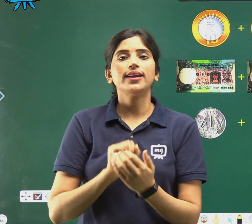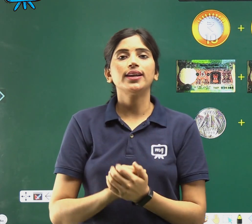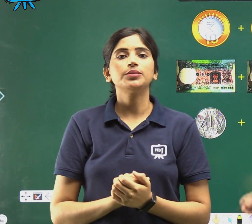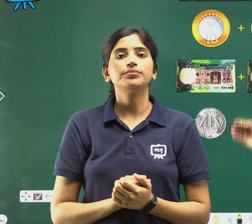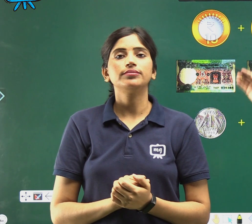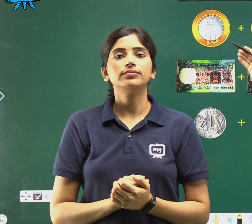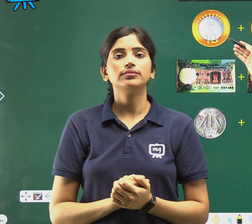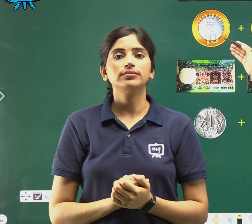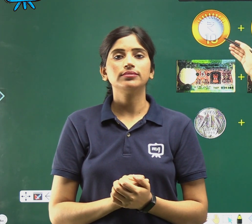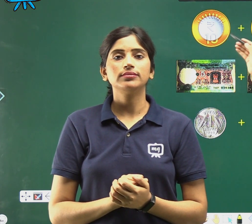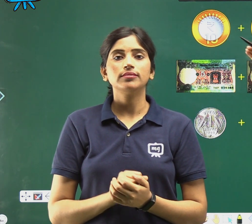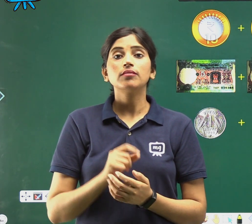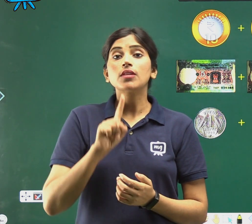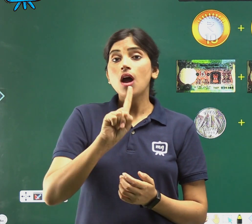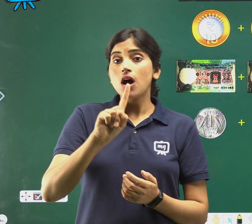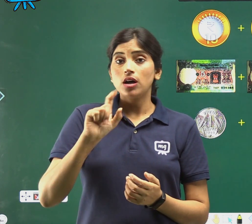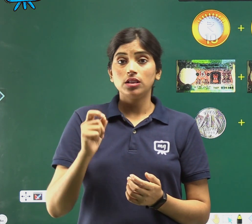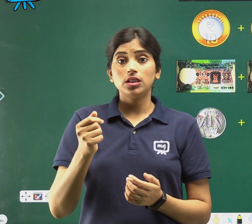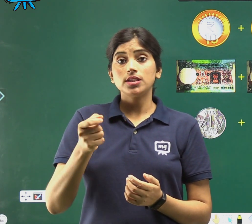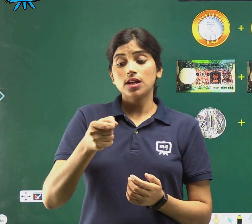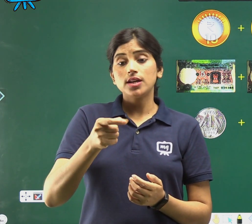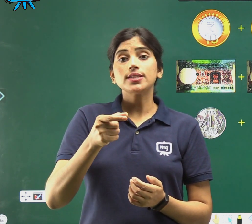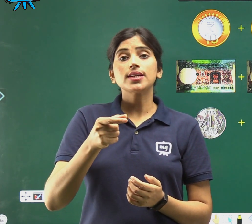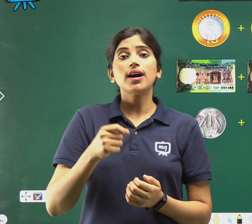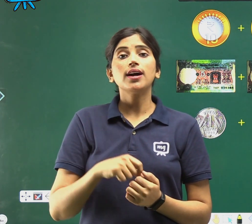लिखिए। 10 का सिक्का